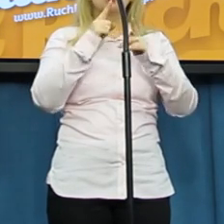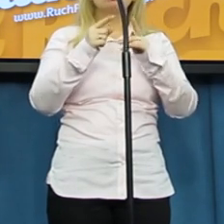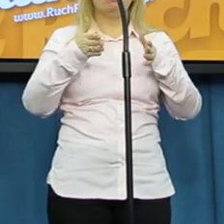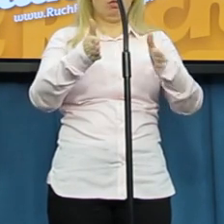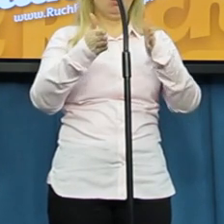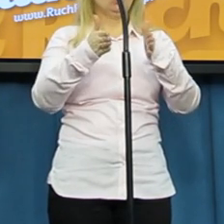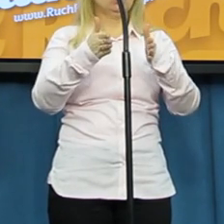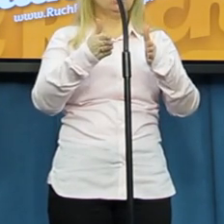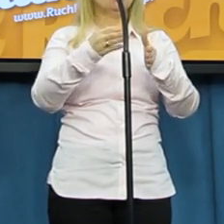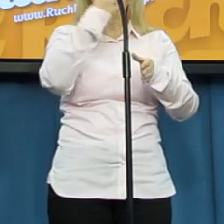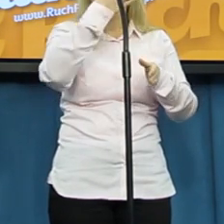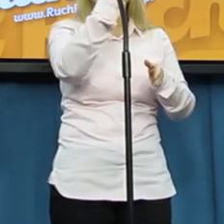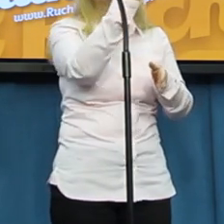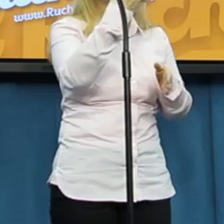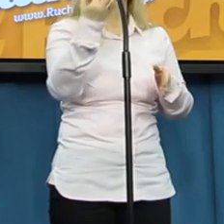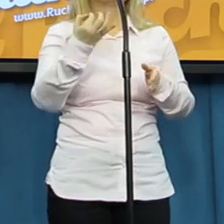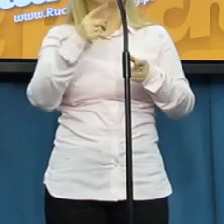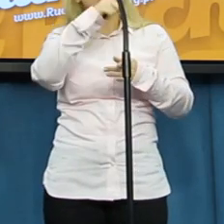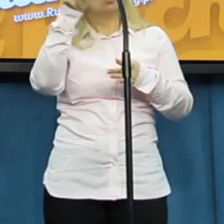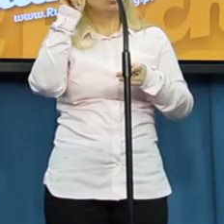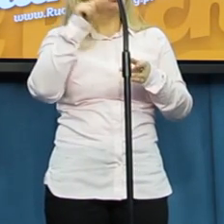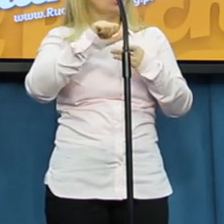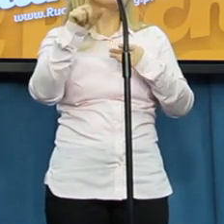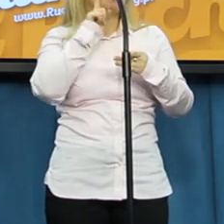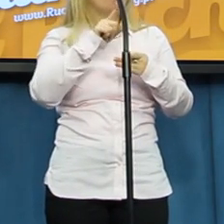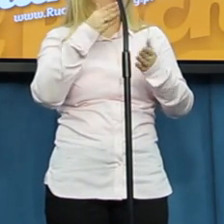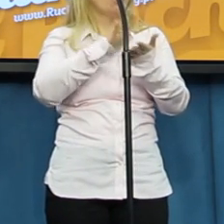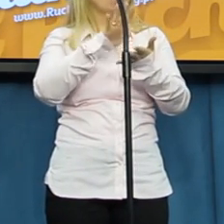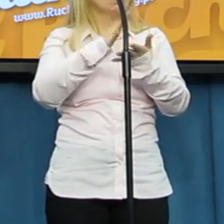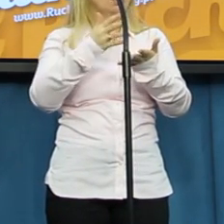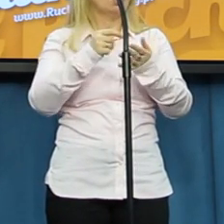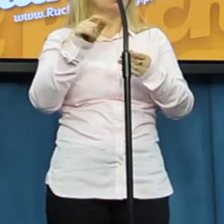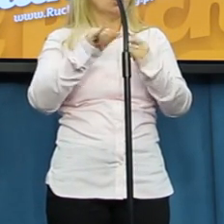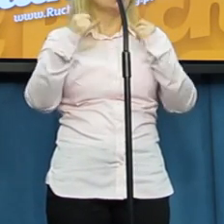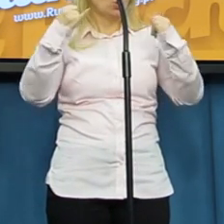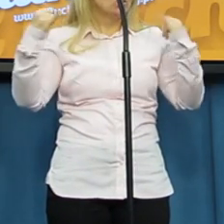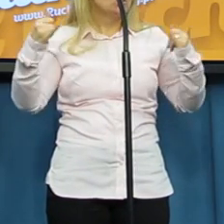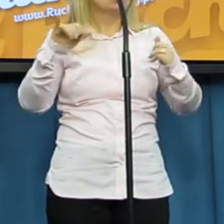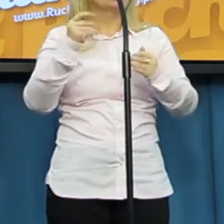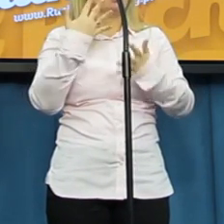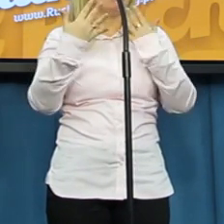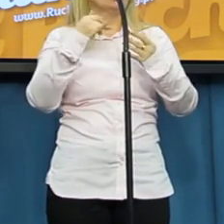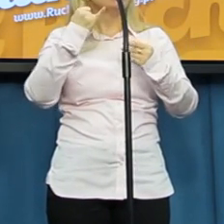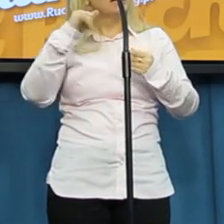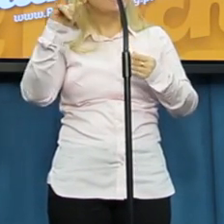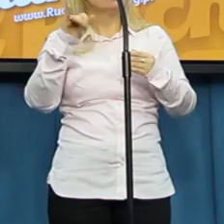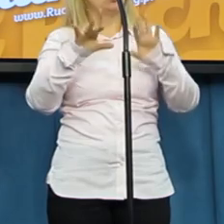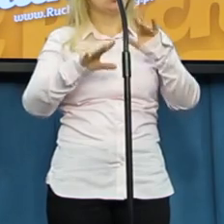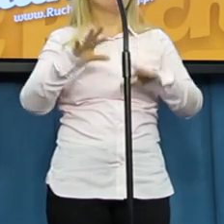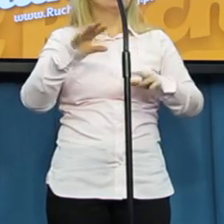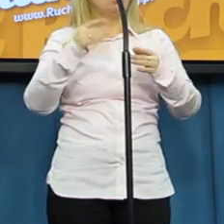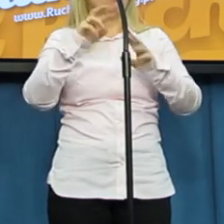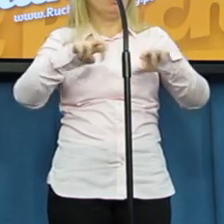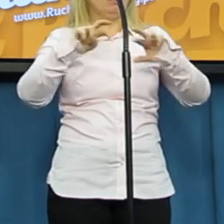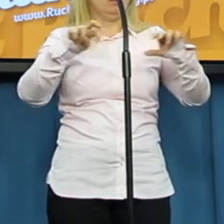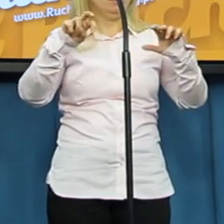jaką mamy jako ruch Palikota. I oczywiście to jest zasadnicza różnica z tym, co było w przypadku LIB. To, co powstanie, jeśli powstanie